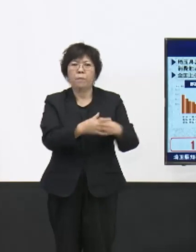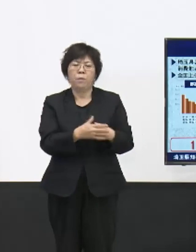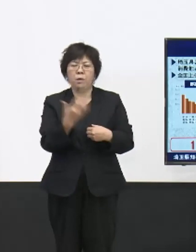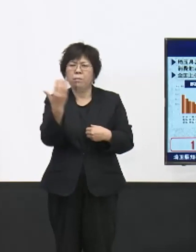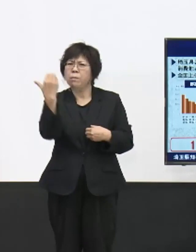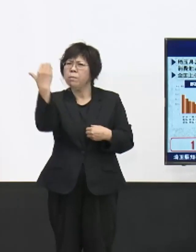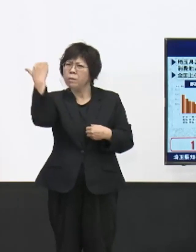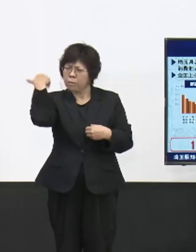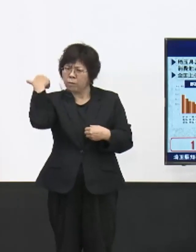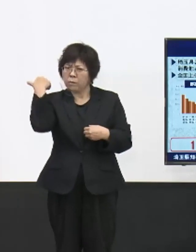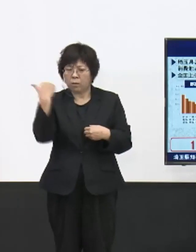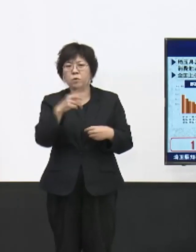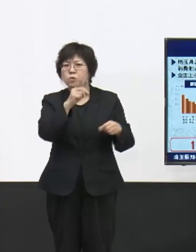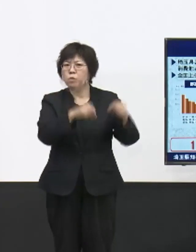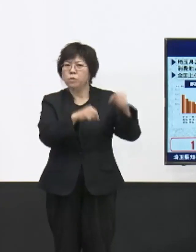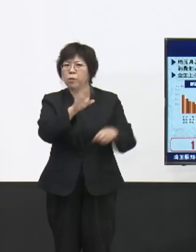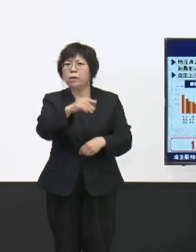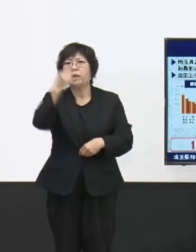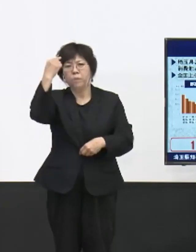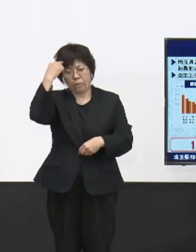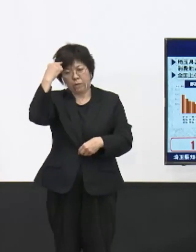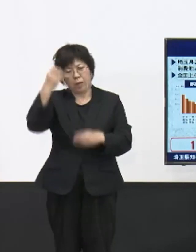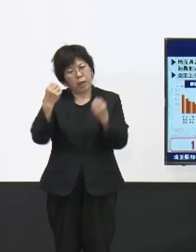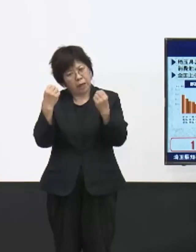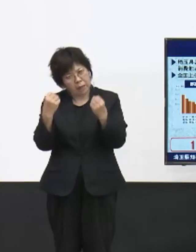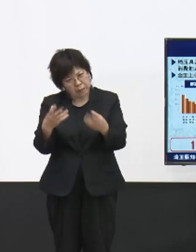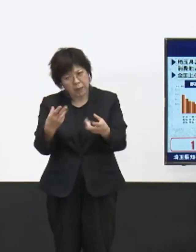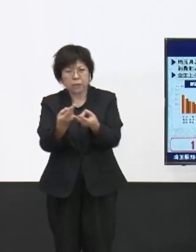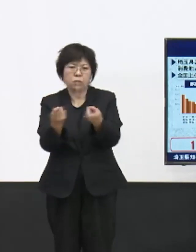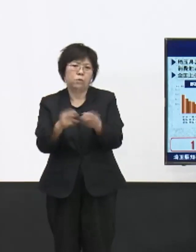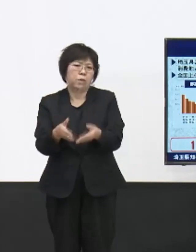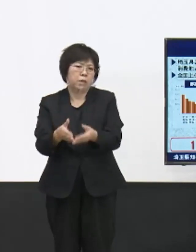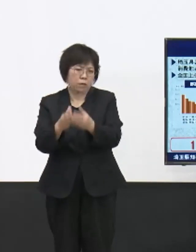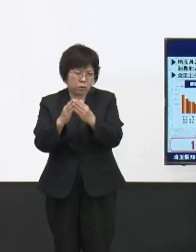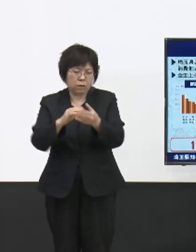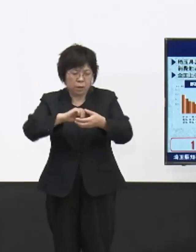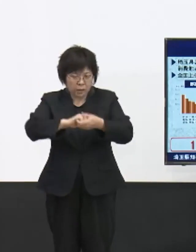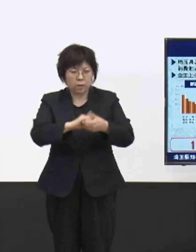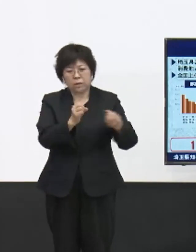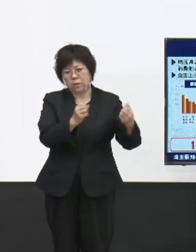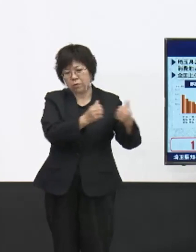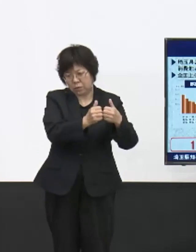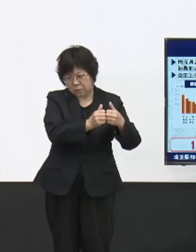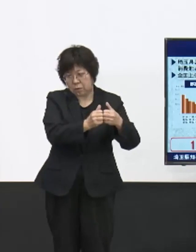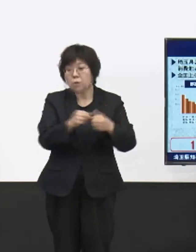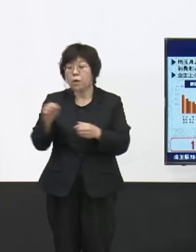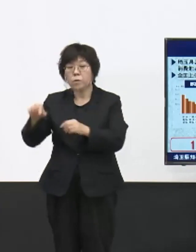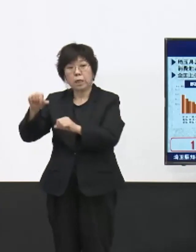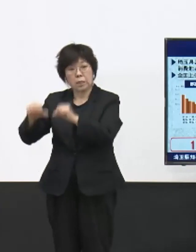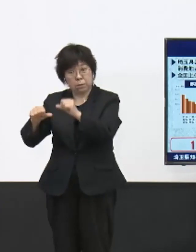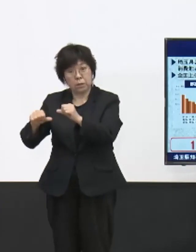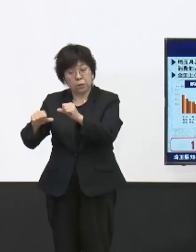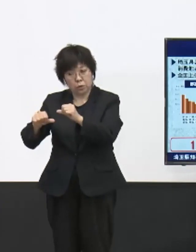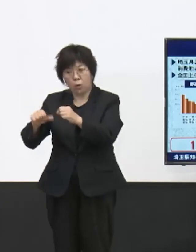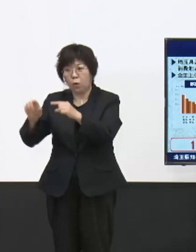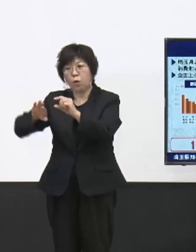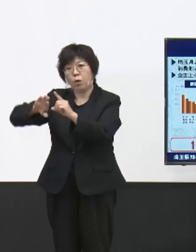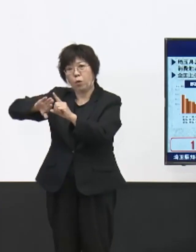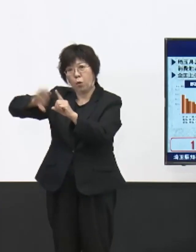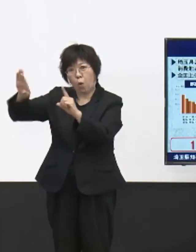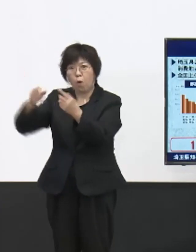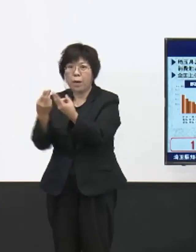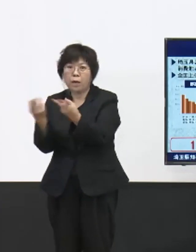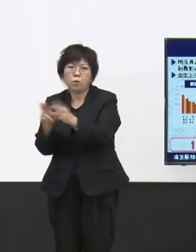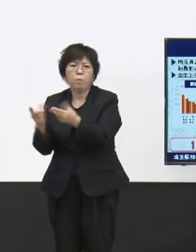ました。新政党の頃もそうでしたし、あるいはその自民と公明もそうでしょうし、あるいは共産と今回